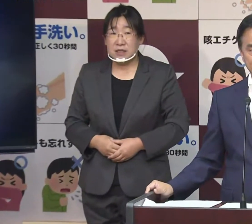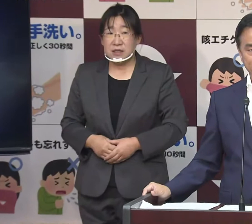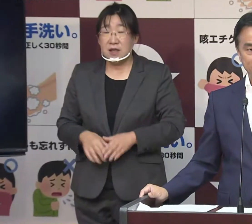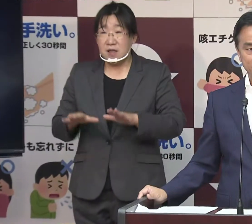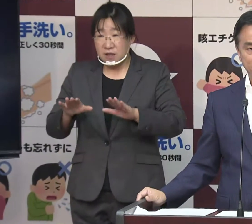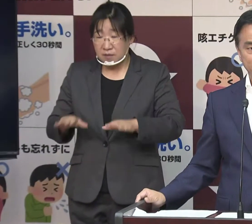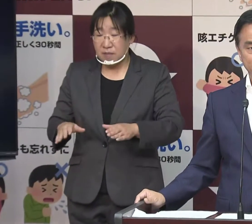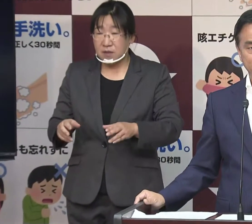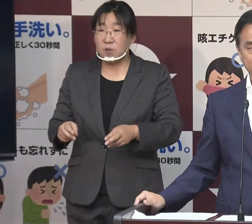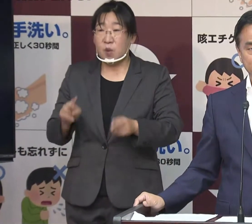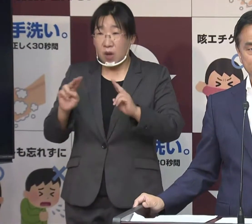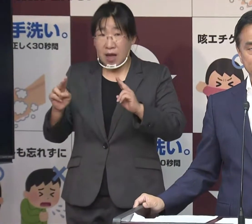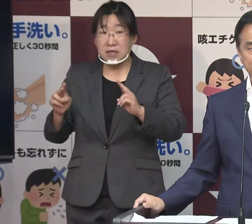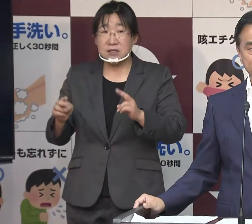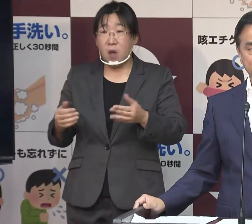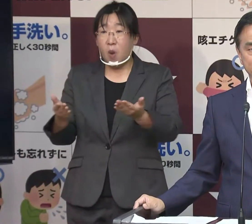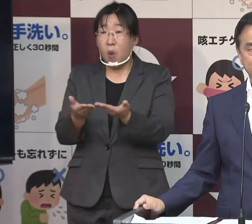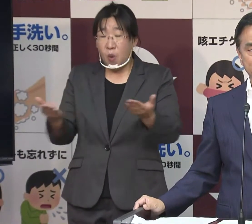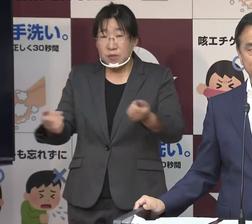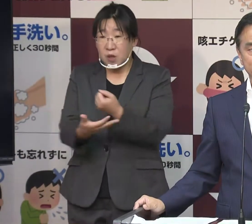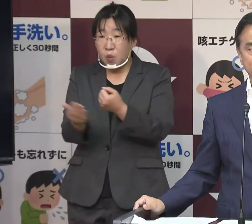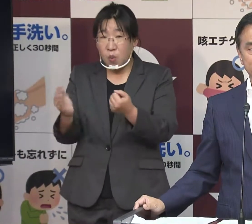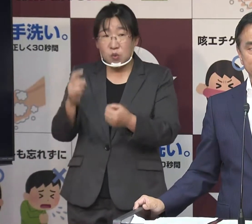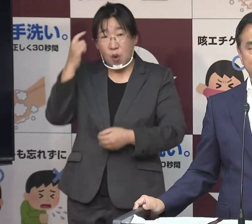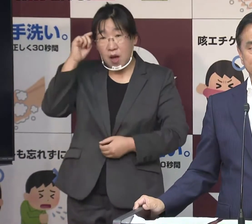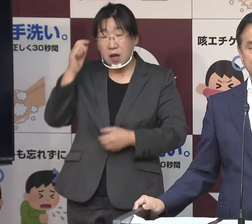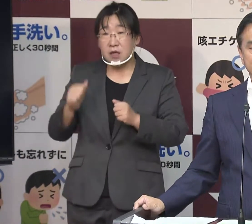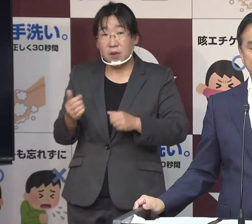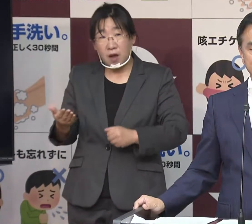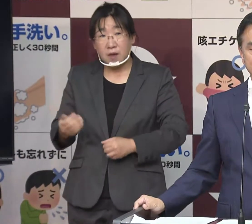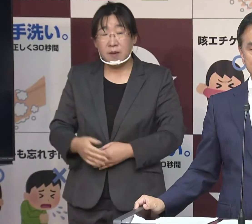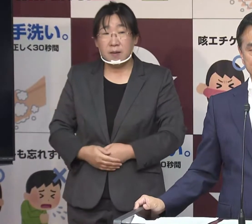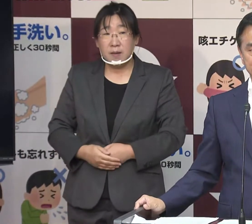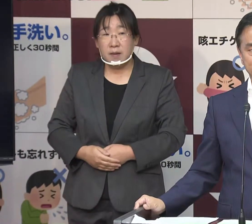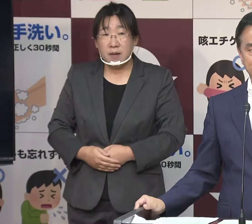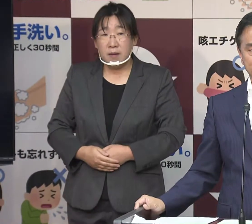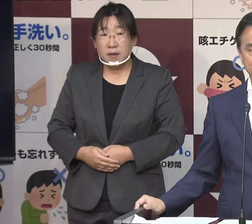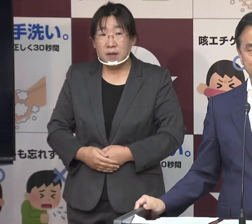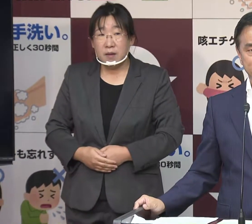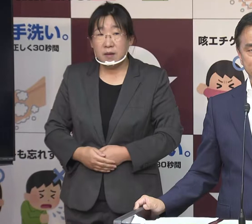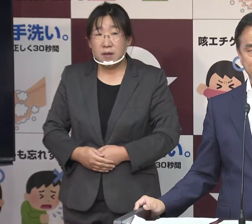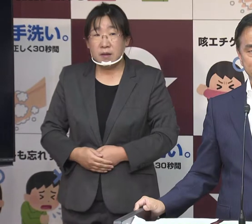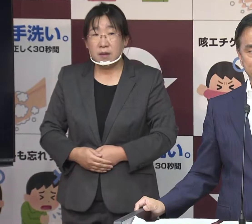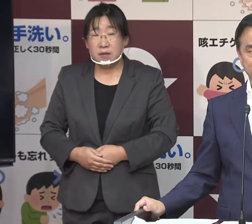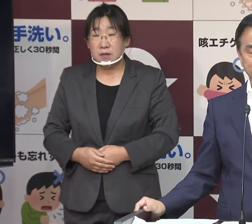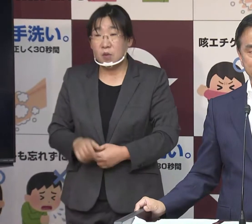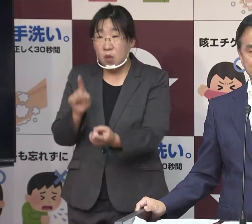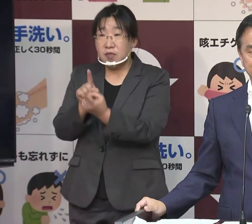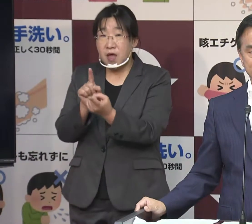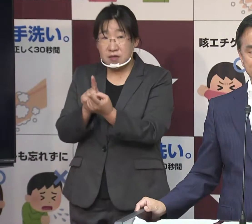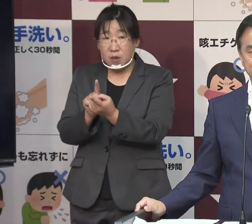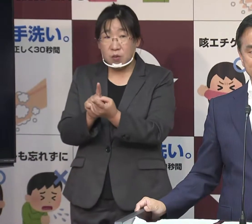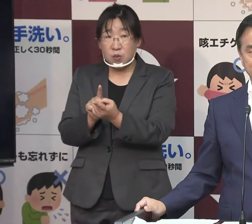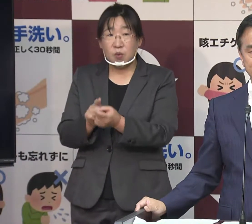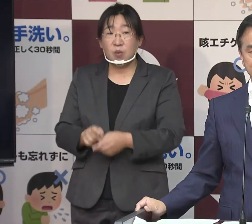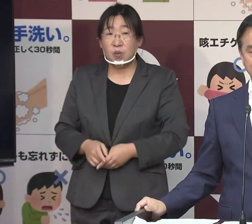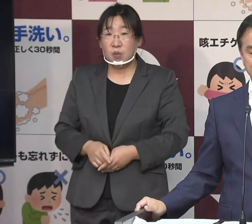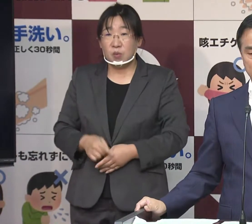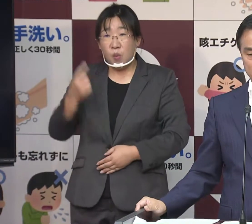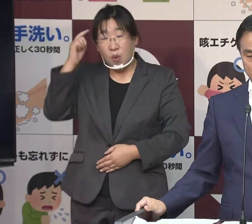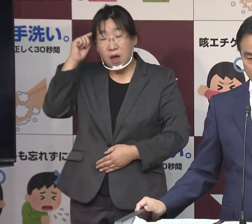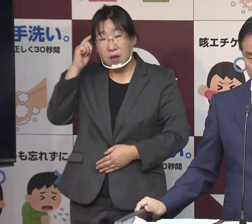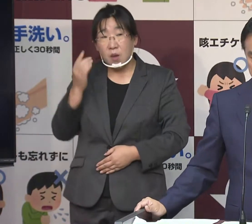保障も多分、まあ、今考えていらっしゃらないと思うんですが、そのあたりのお店の対策というか対応はどのようなの